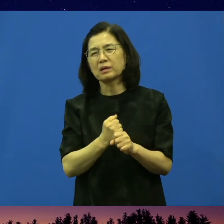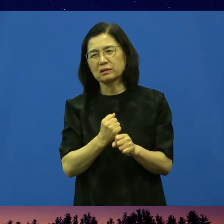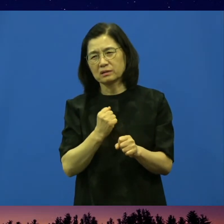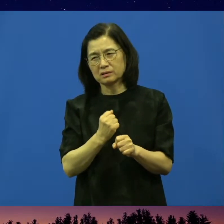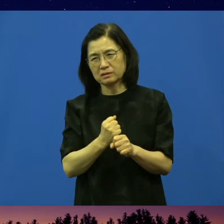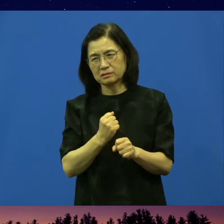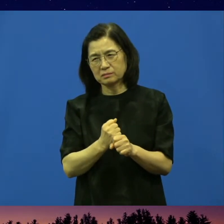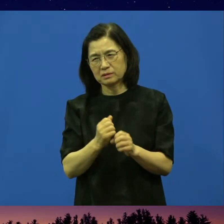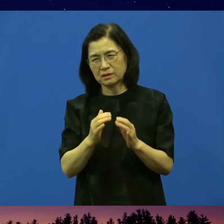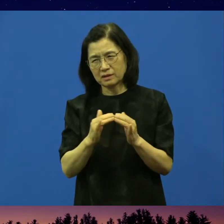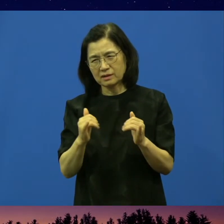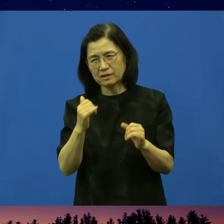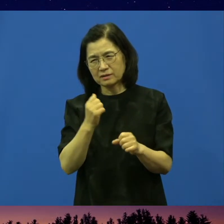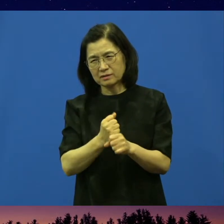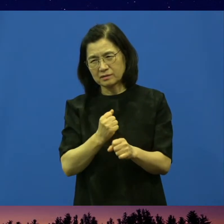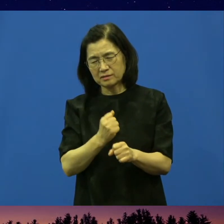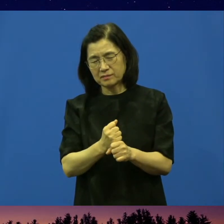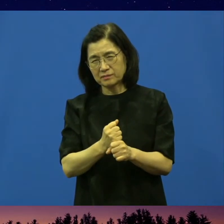여러분, 인간이 만든 것은 부실해요.